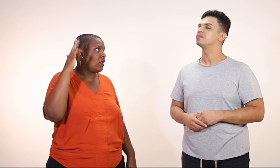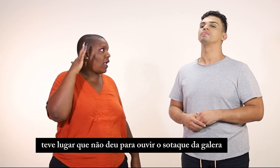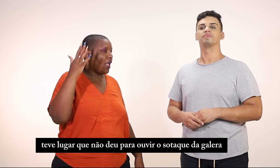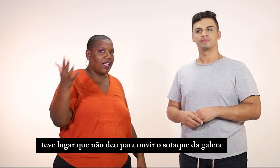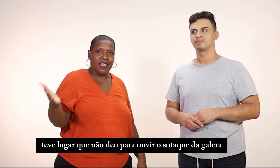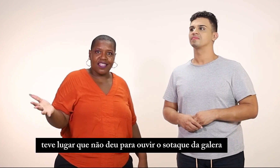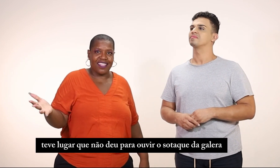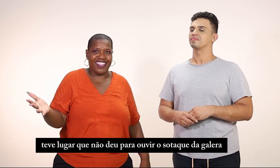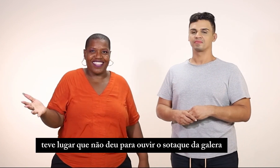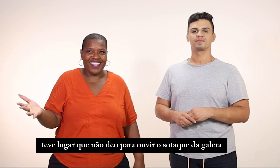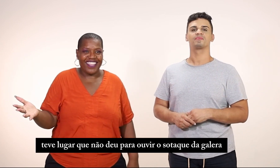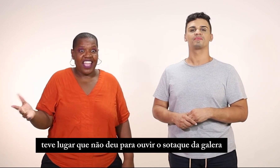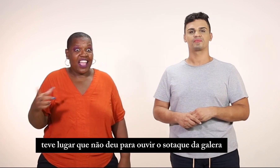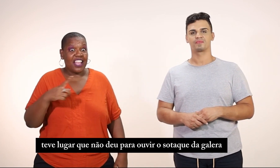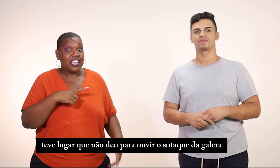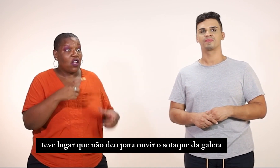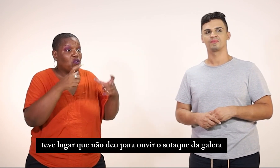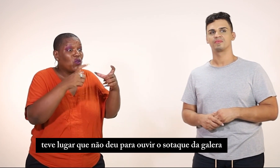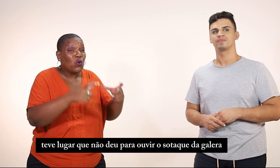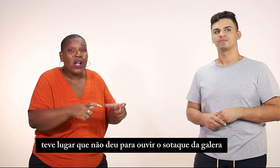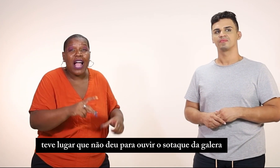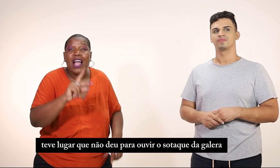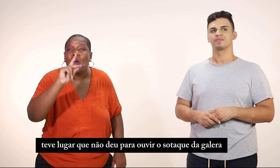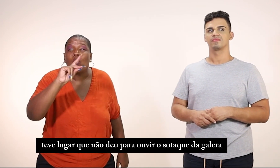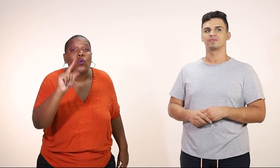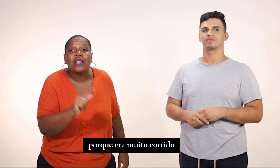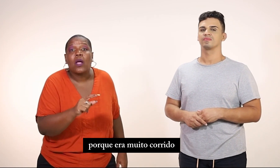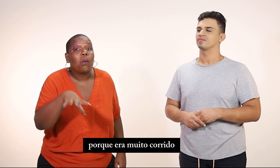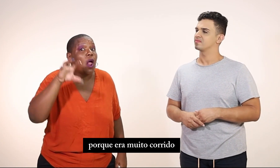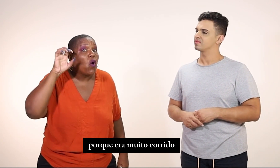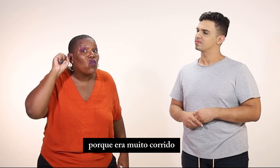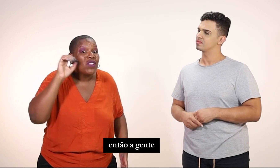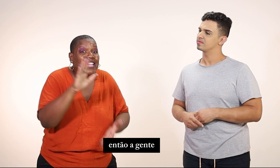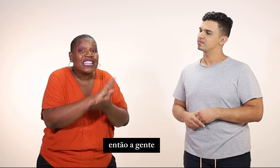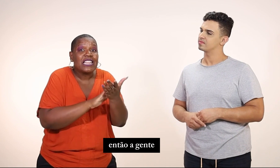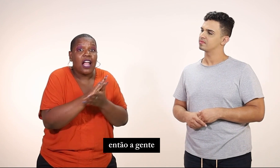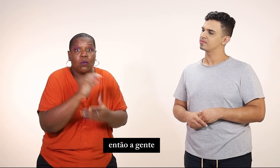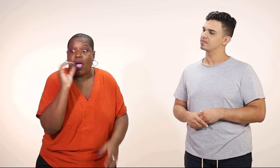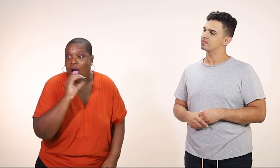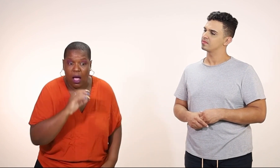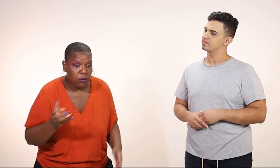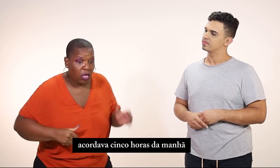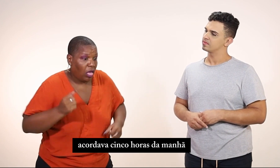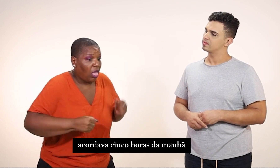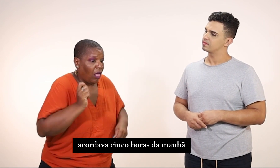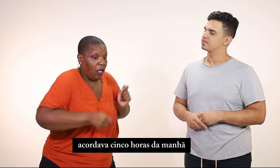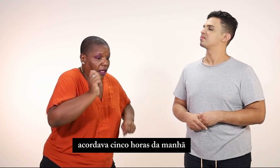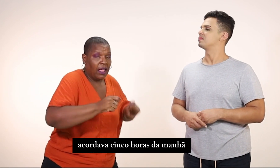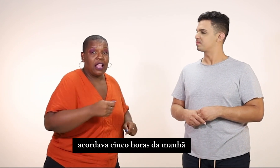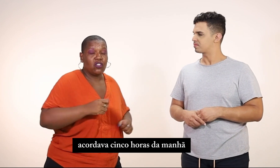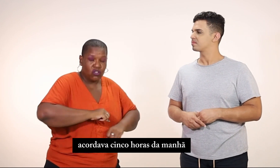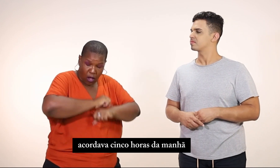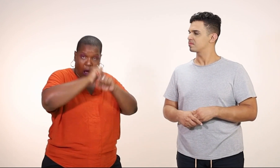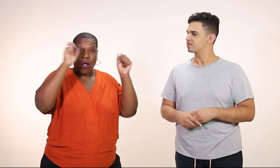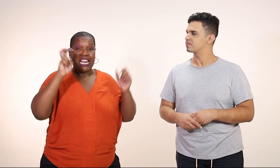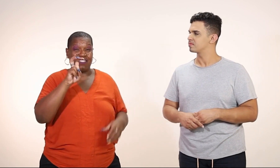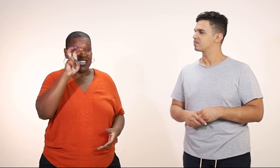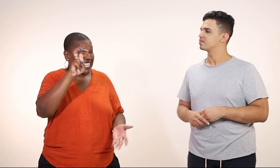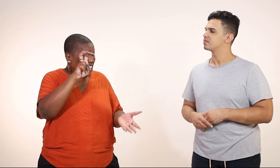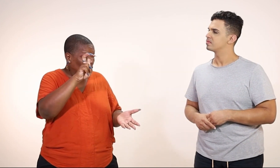Teve lugar que não deu para ouvir o sotaque da galera, porque era muito corrido. Então a gente acordava às 5 horas da manhã,